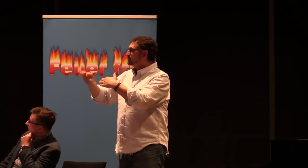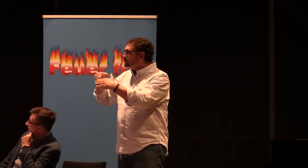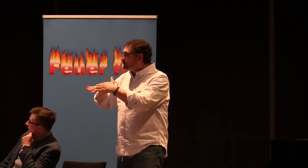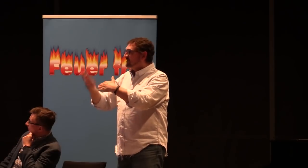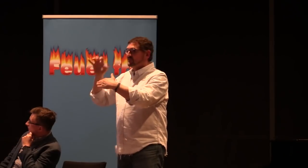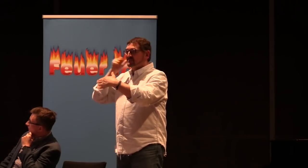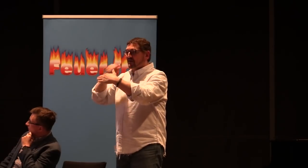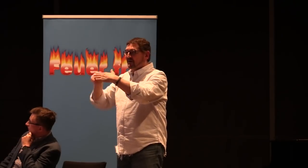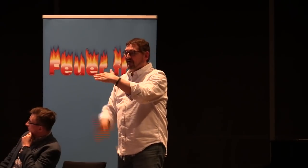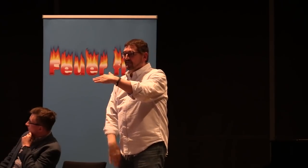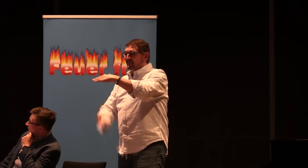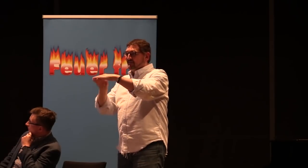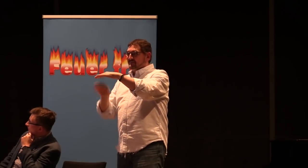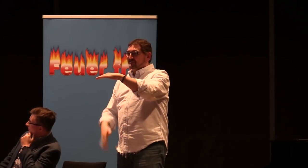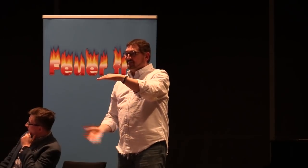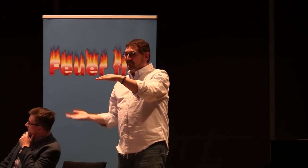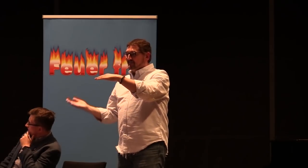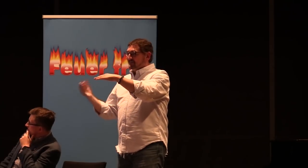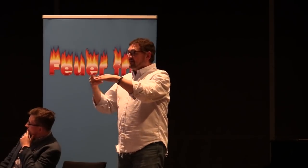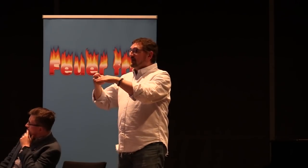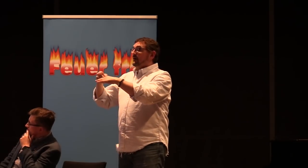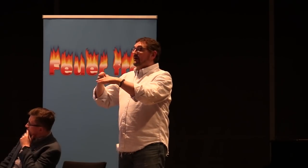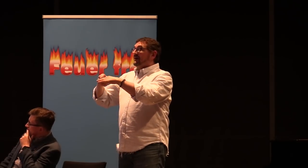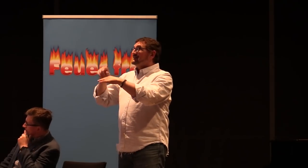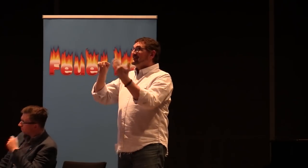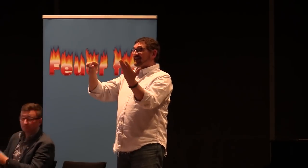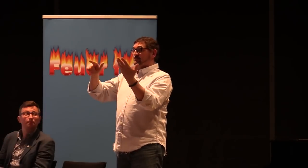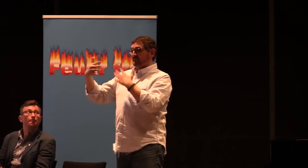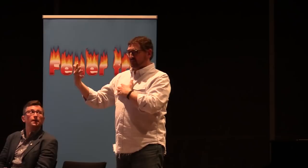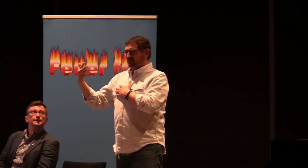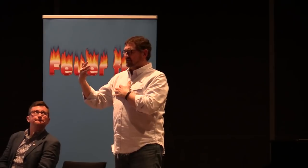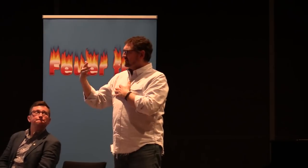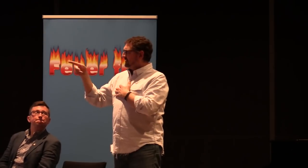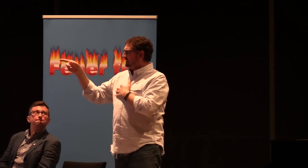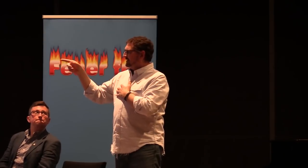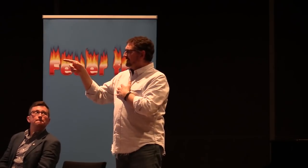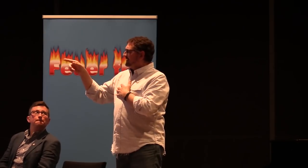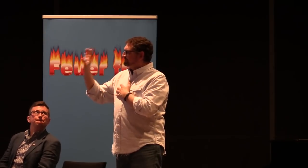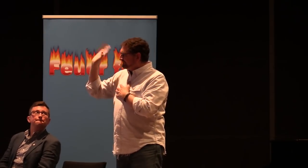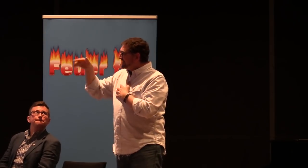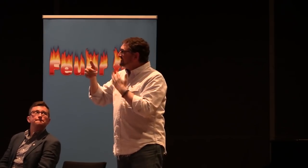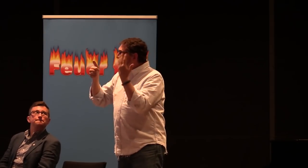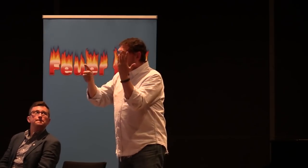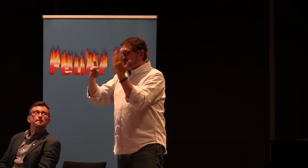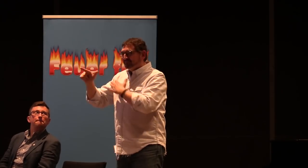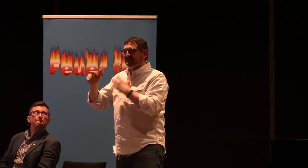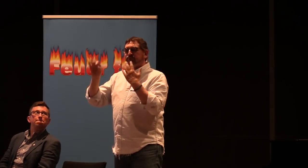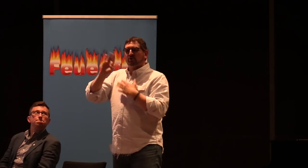Und 24, also davon sind dann also natürlich die restlichen 26%, 24%